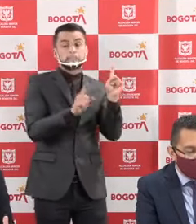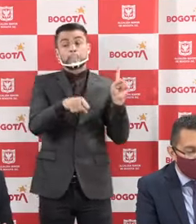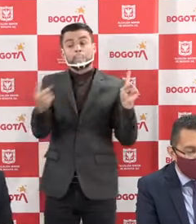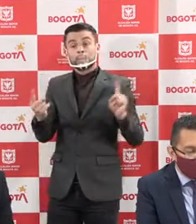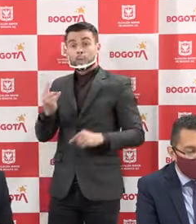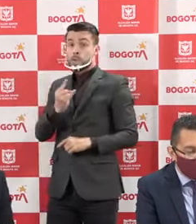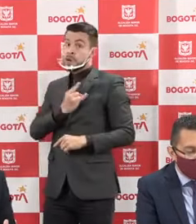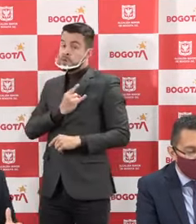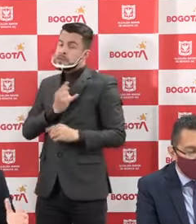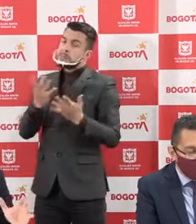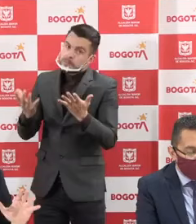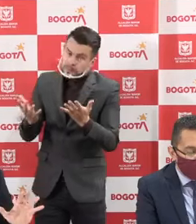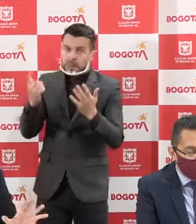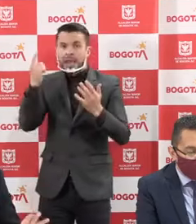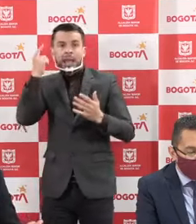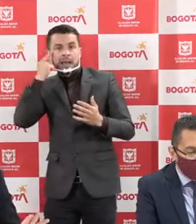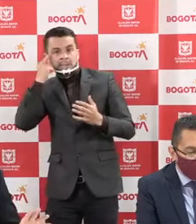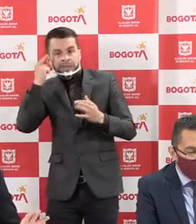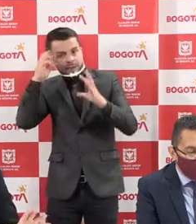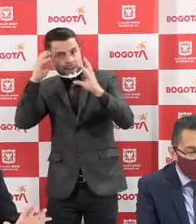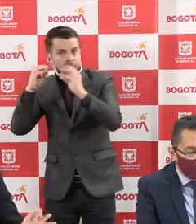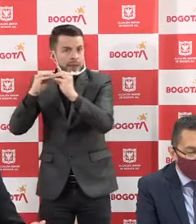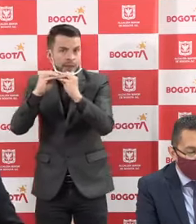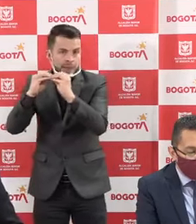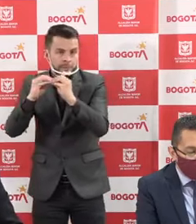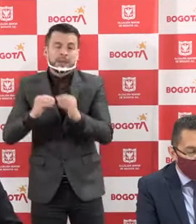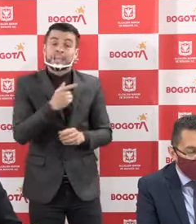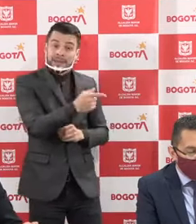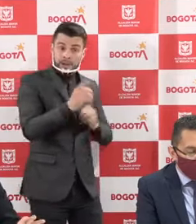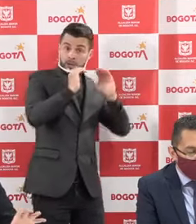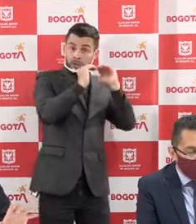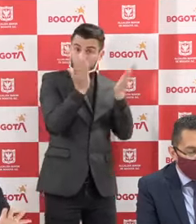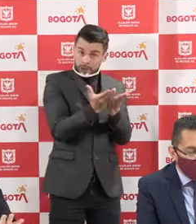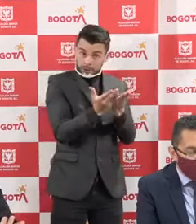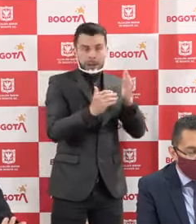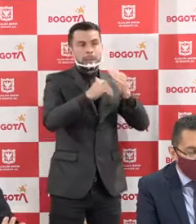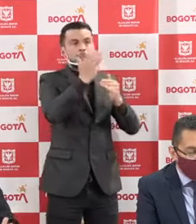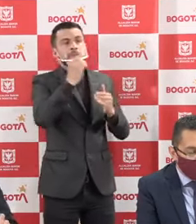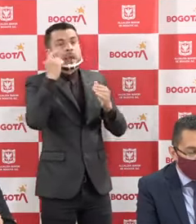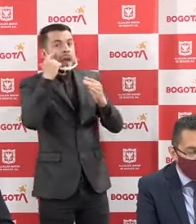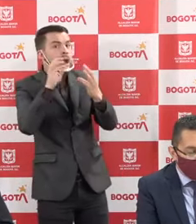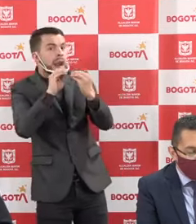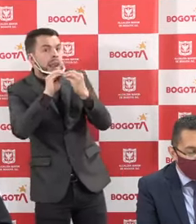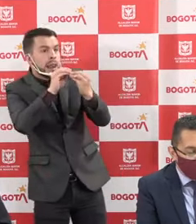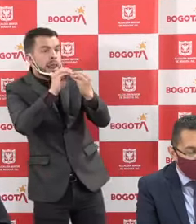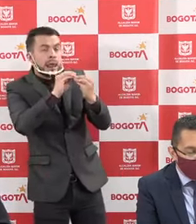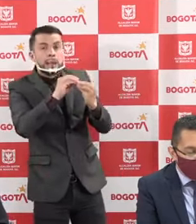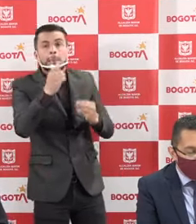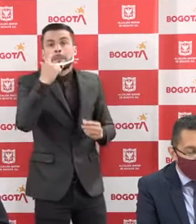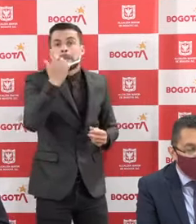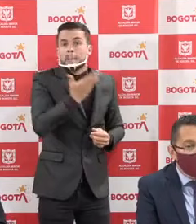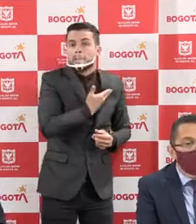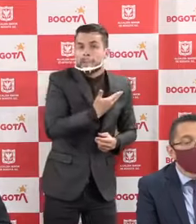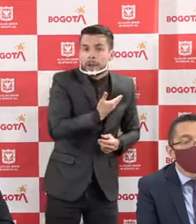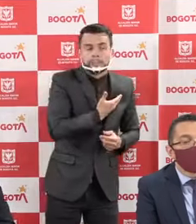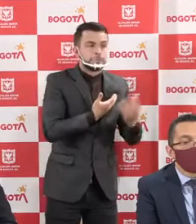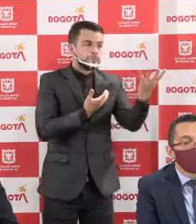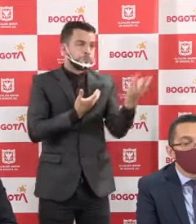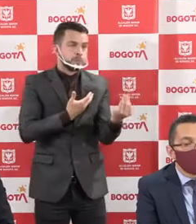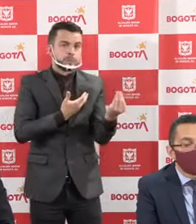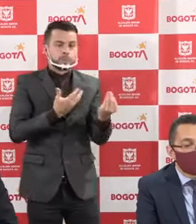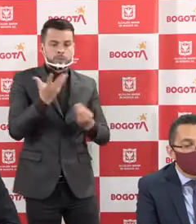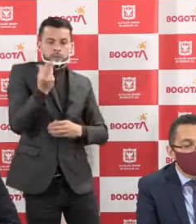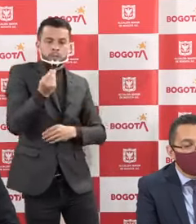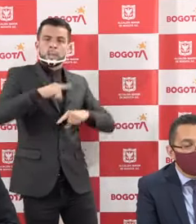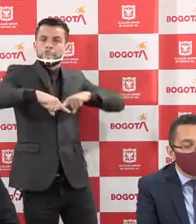concertación entre educadores docentes administración padres de familia niños adultos